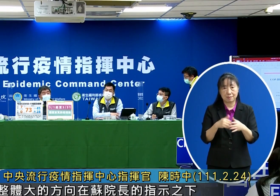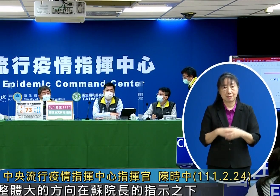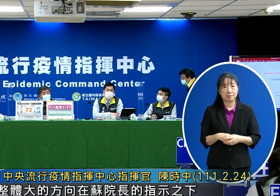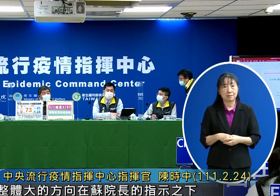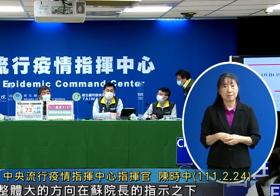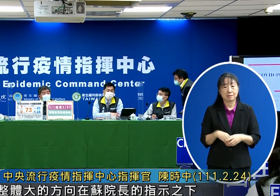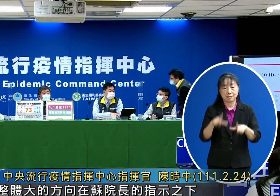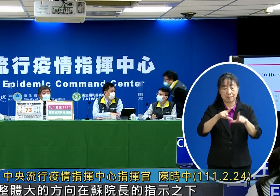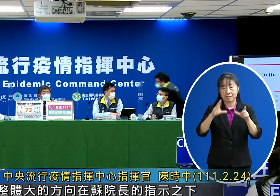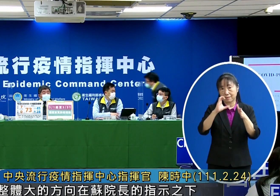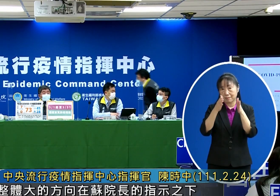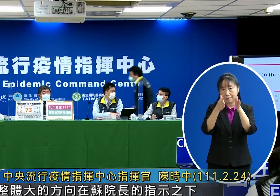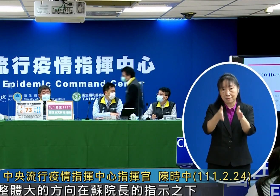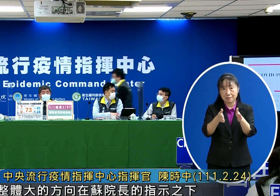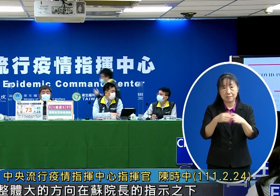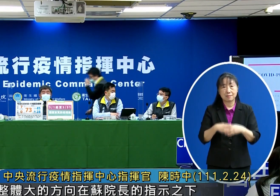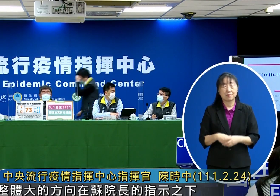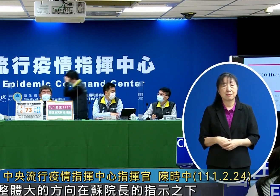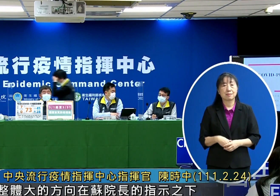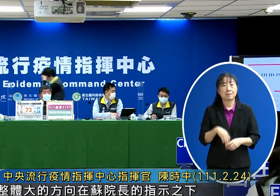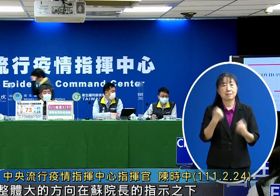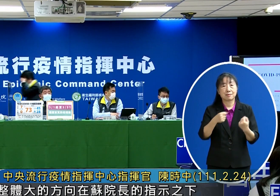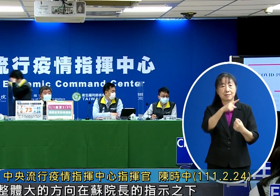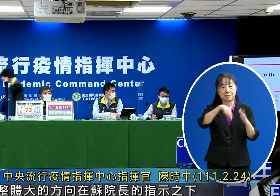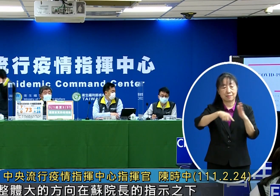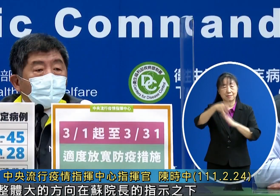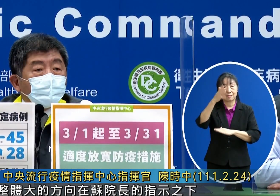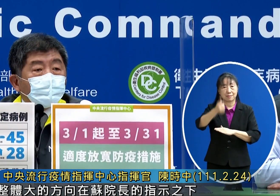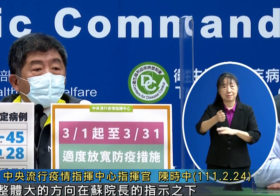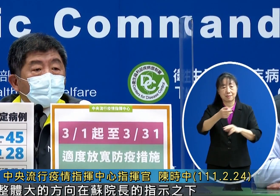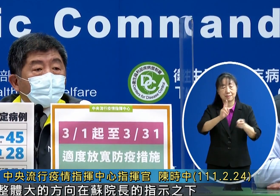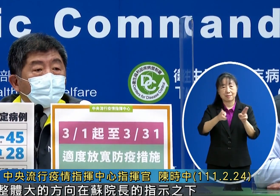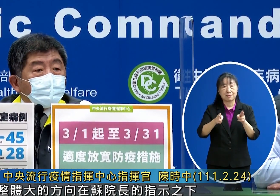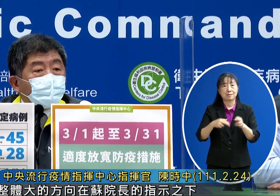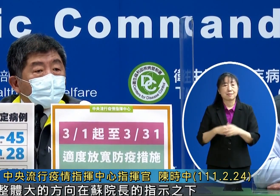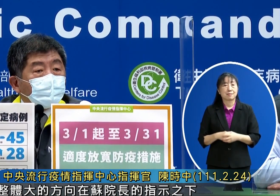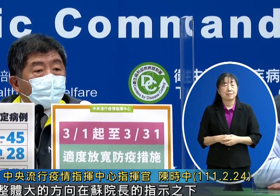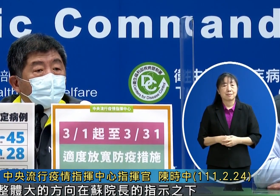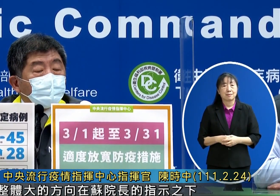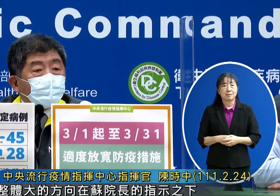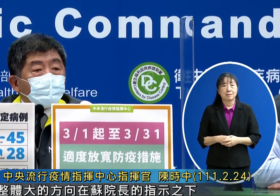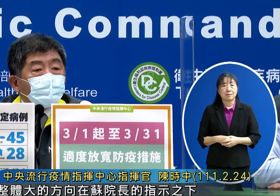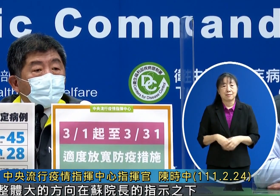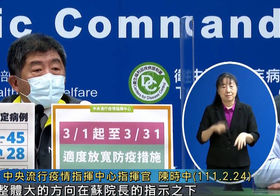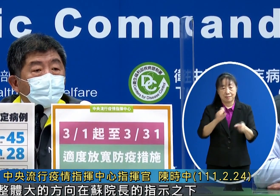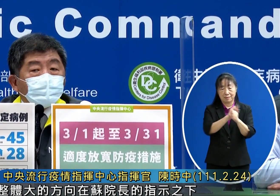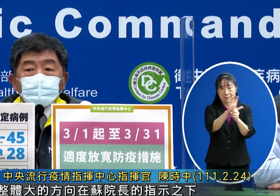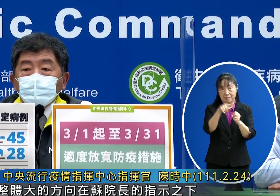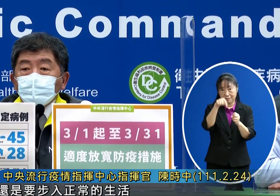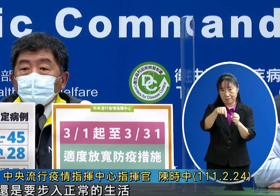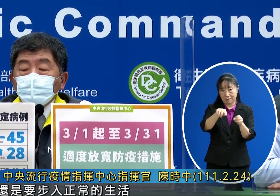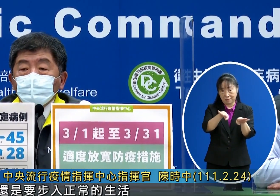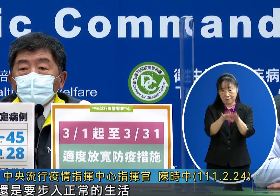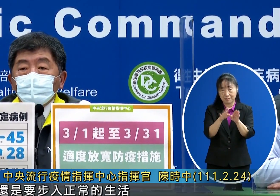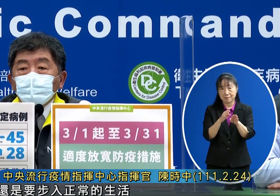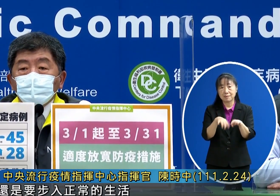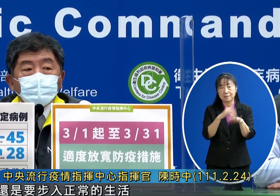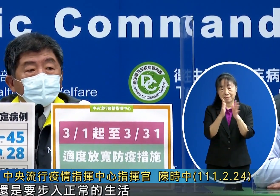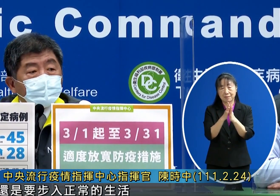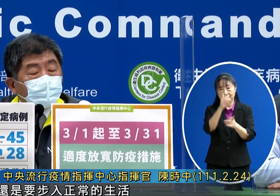方向在苏院长的指示之下，基本上是从在疫情之下开始要走入步入正